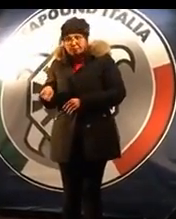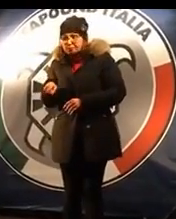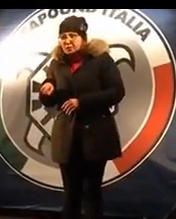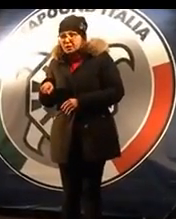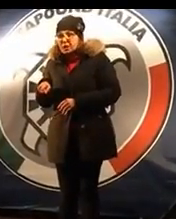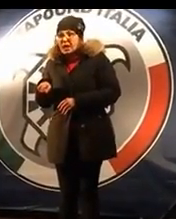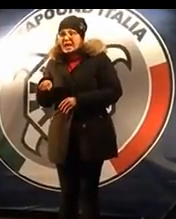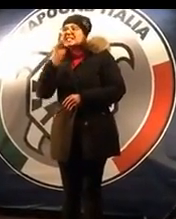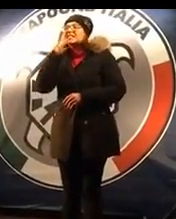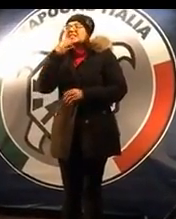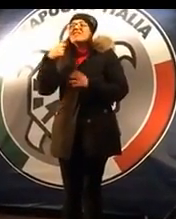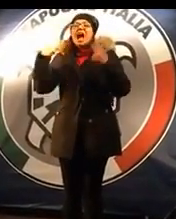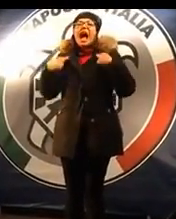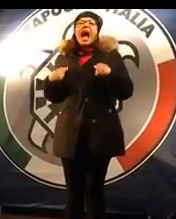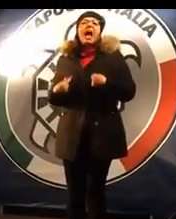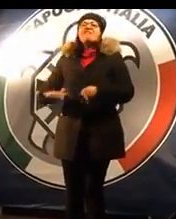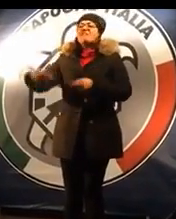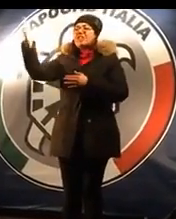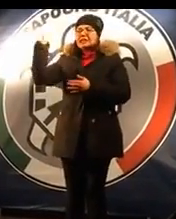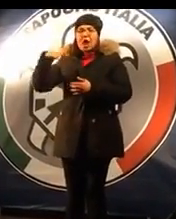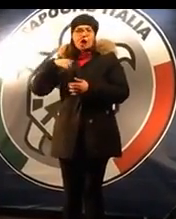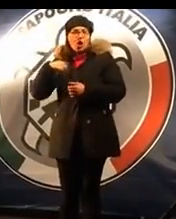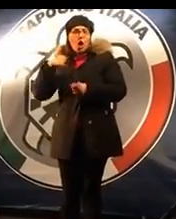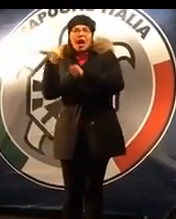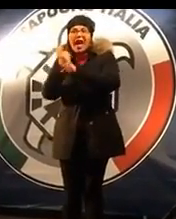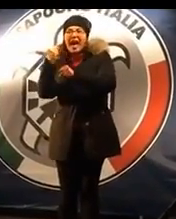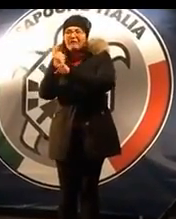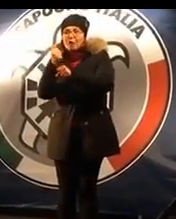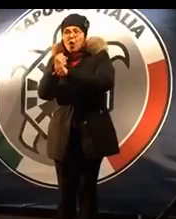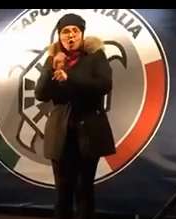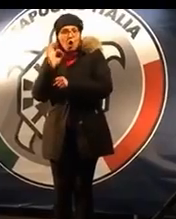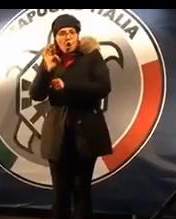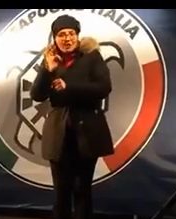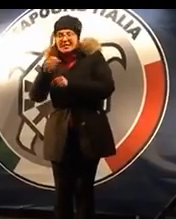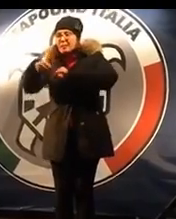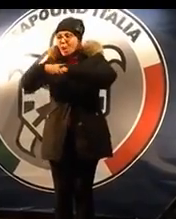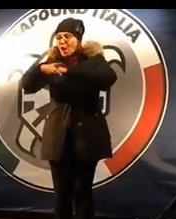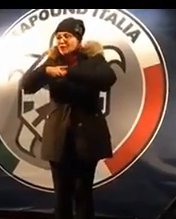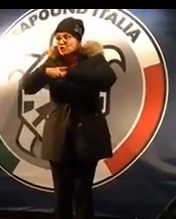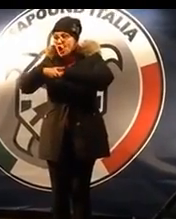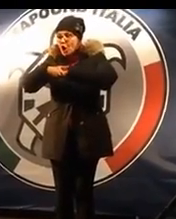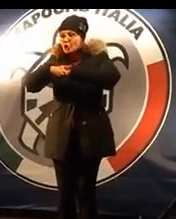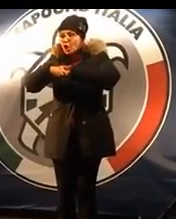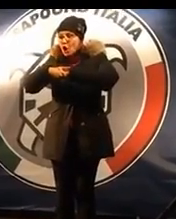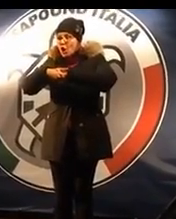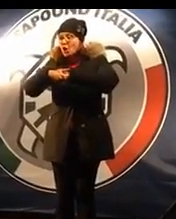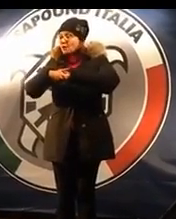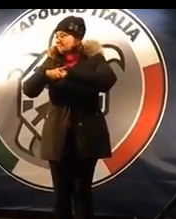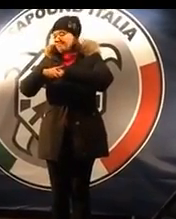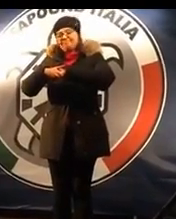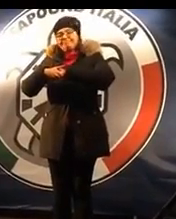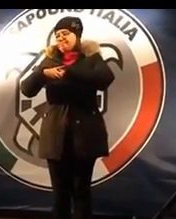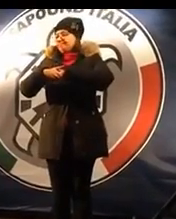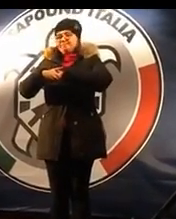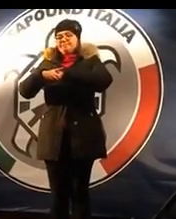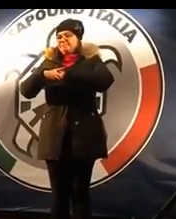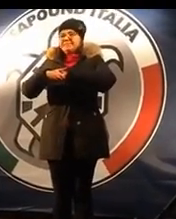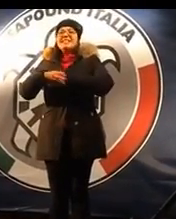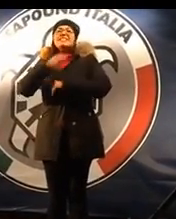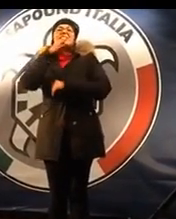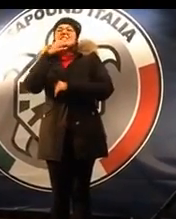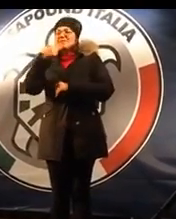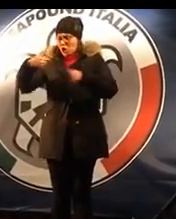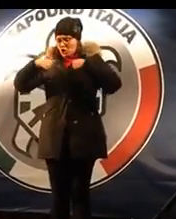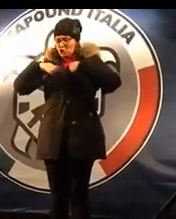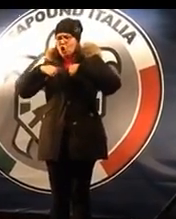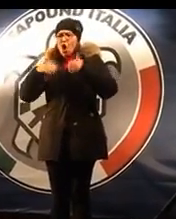totale dell'esistenza, vuol dire condannare le persone ad essere schiave a vita, e noi non vogliamo dare le mancette per stare a casa a